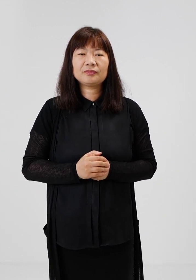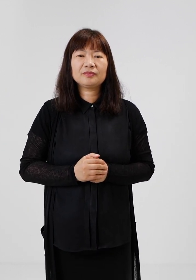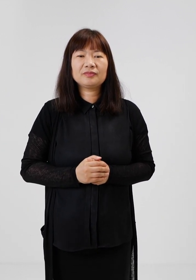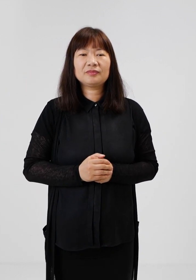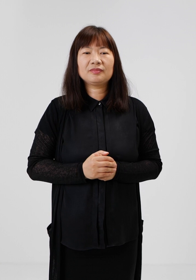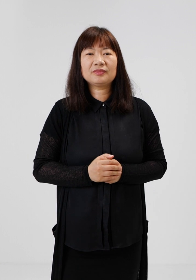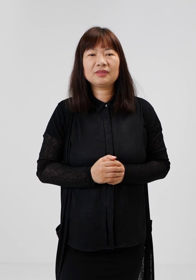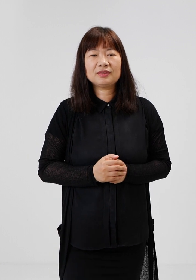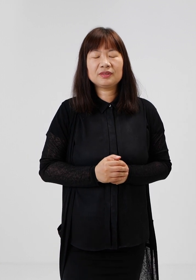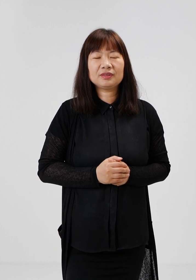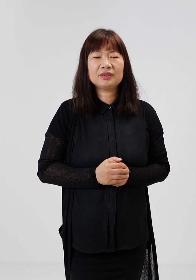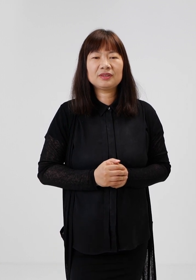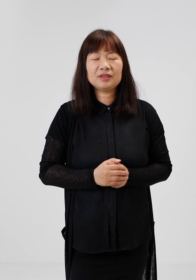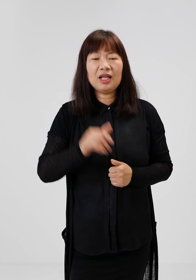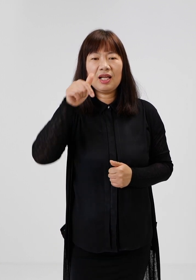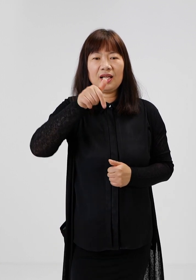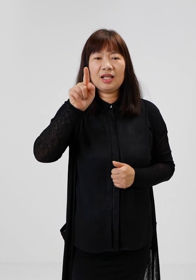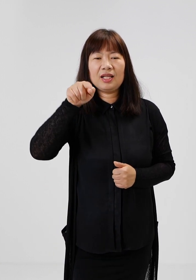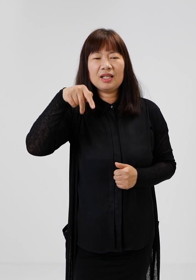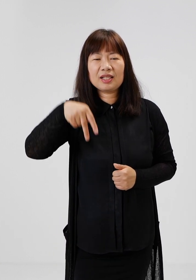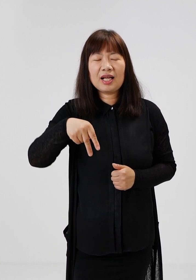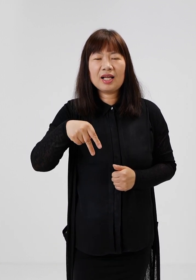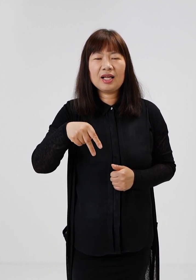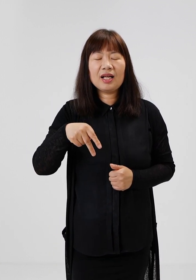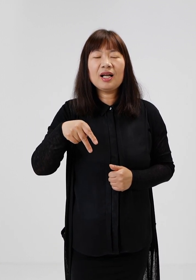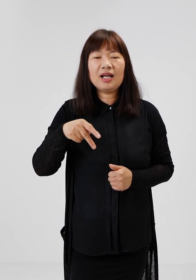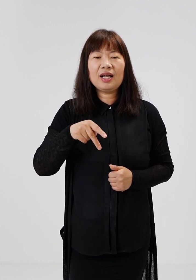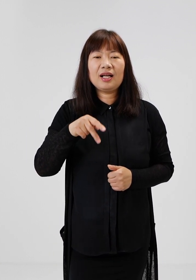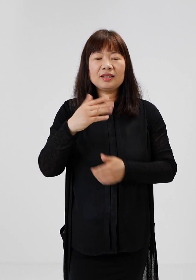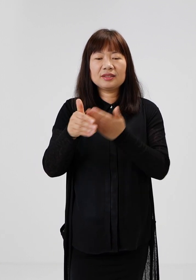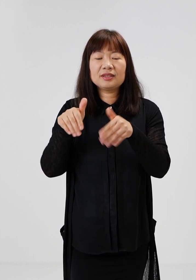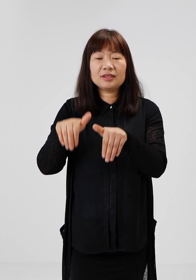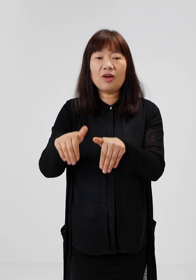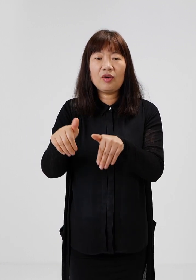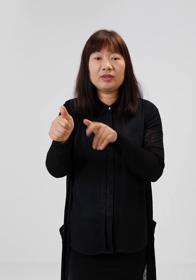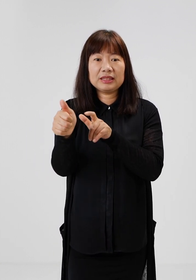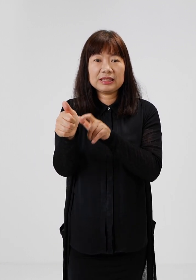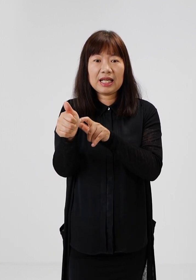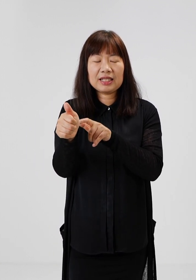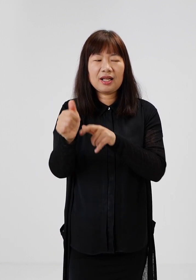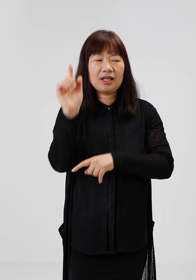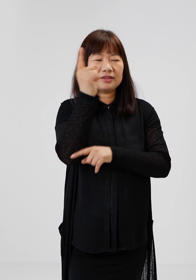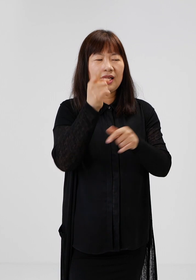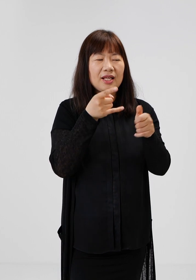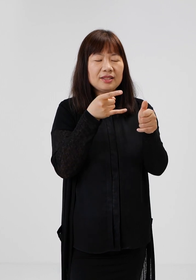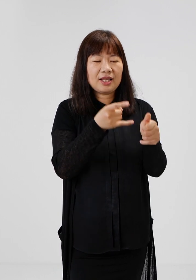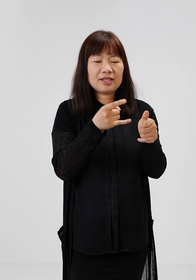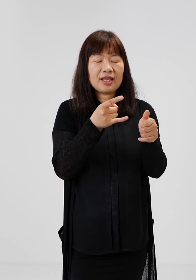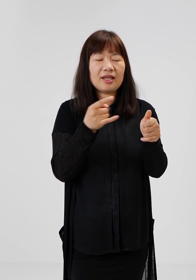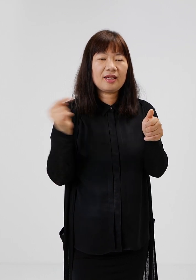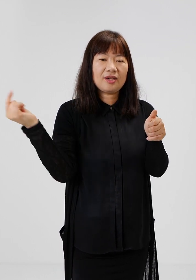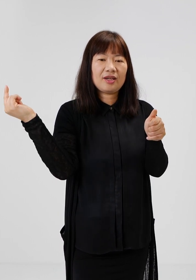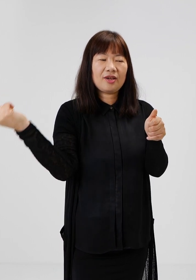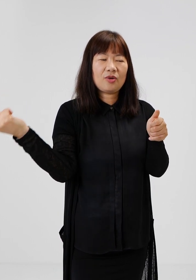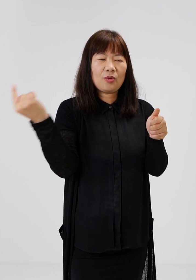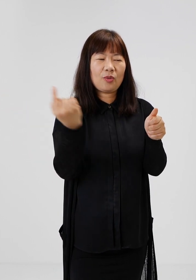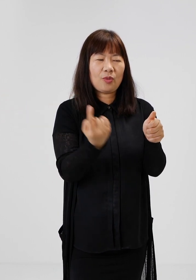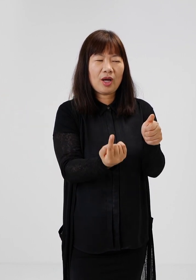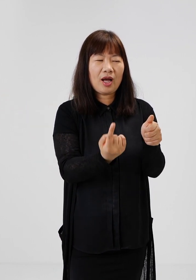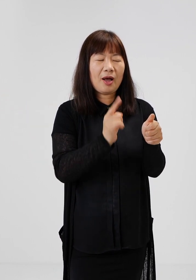갓은 이 쓰는 갓이 아니고 선지자 이름이에요. 갓이 다윗에게 나아가 그에게